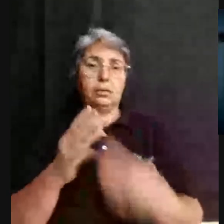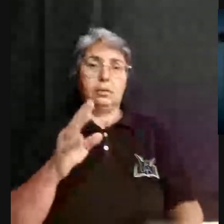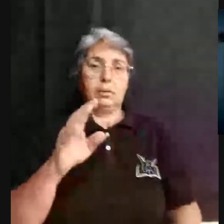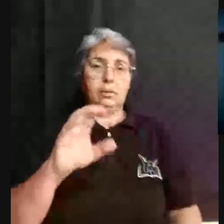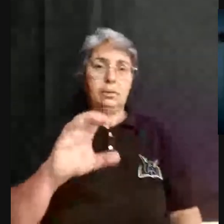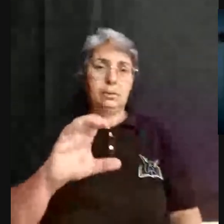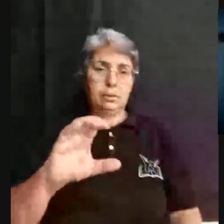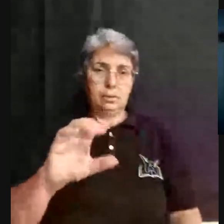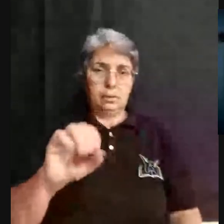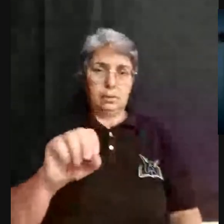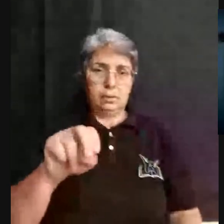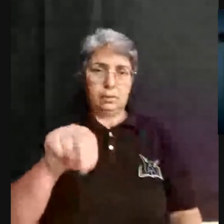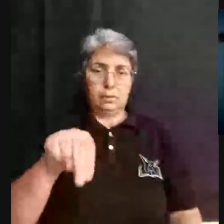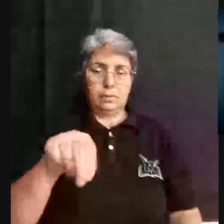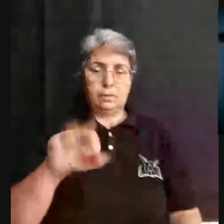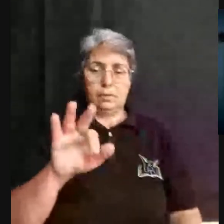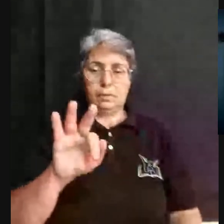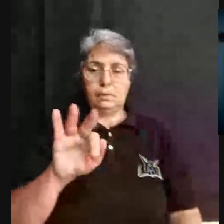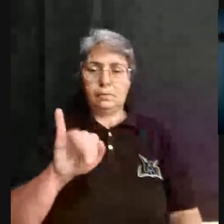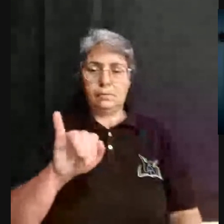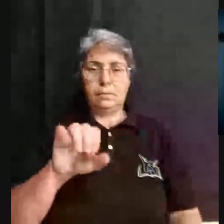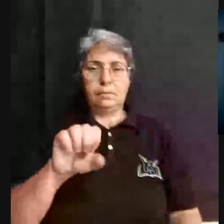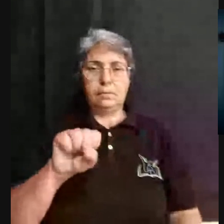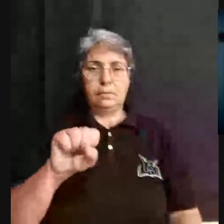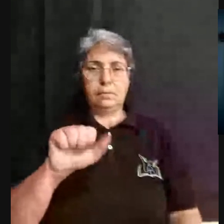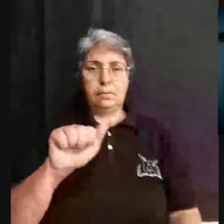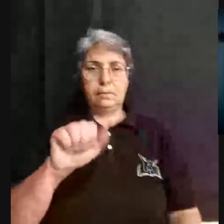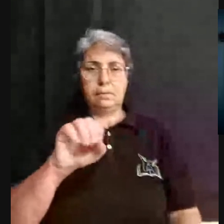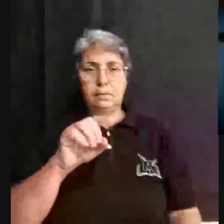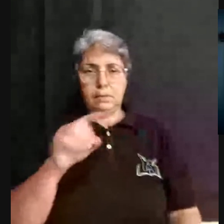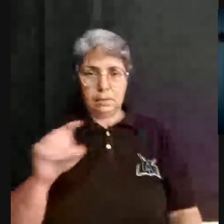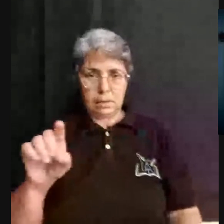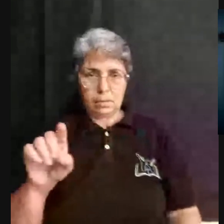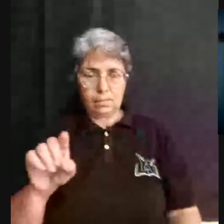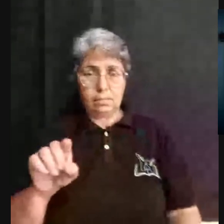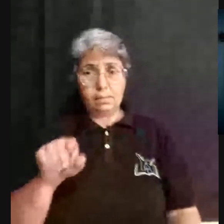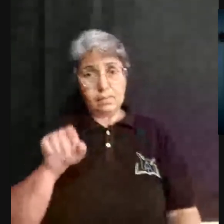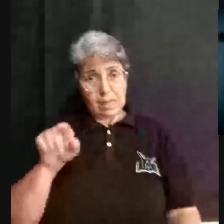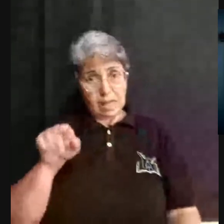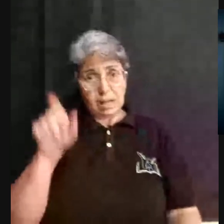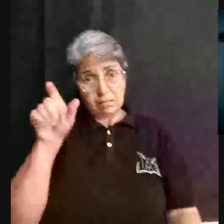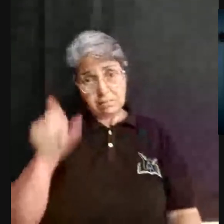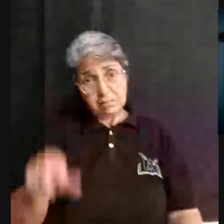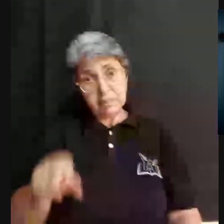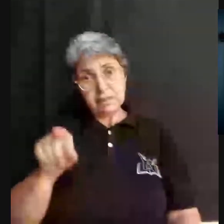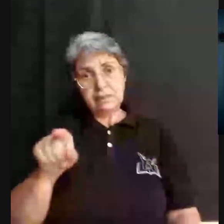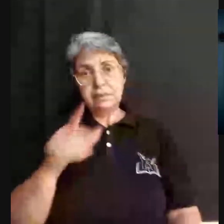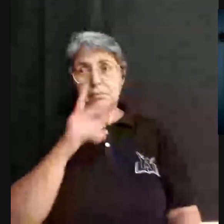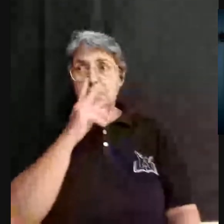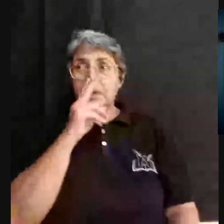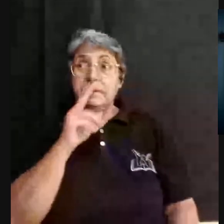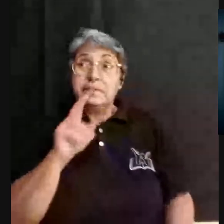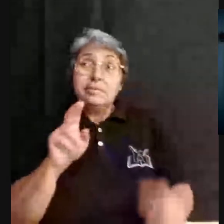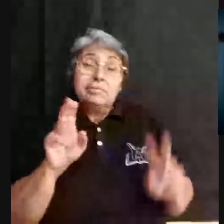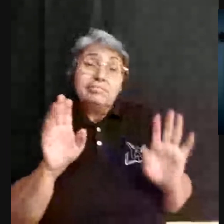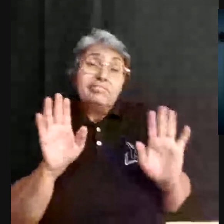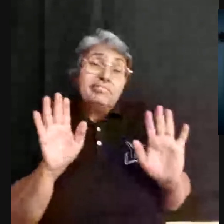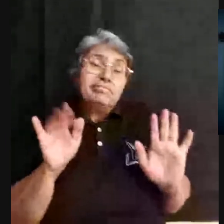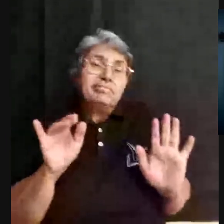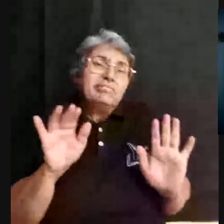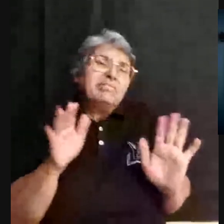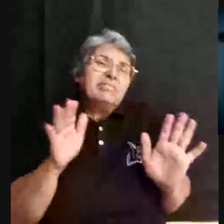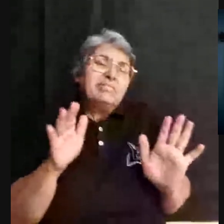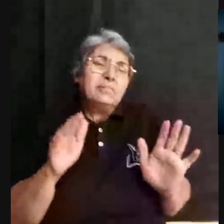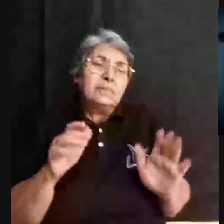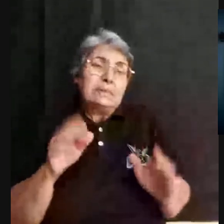talvez essa confissão do pastor Smith tenha que ser uma confissão entre aspas. Em